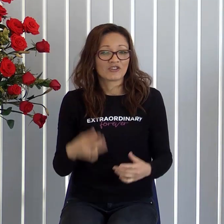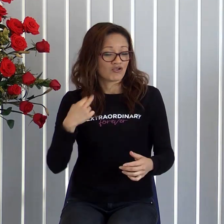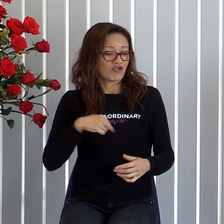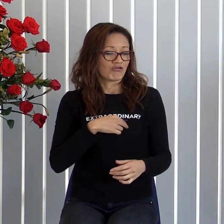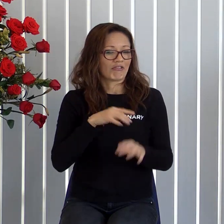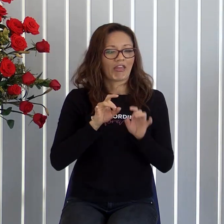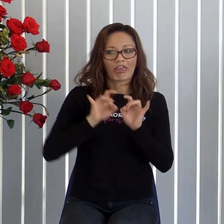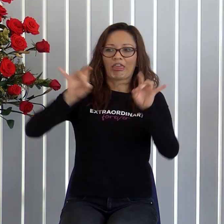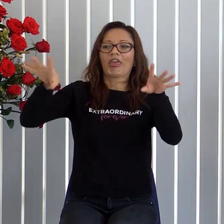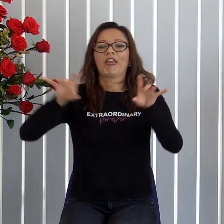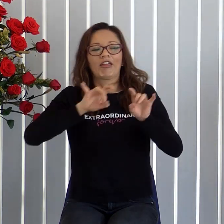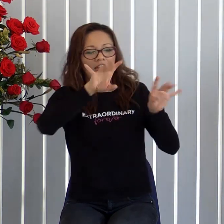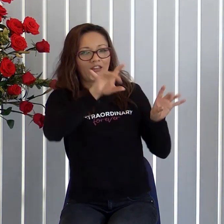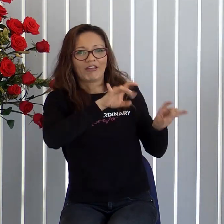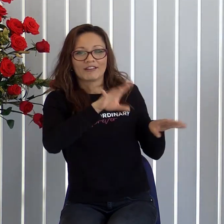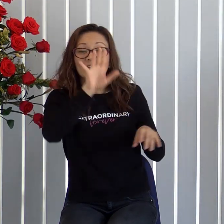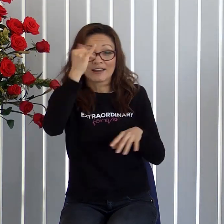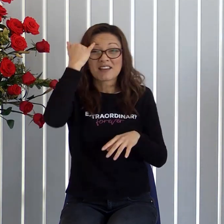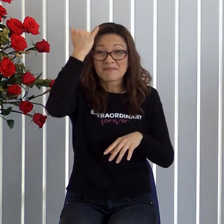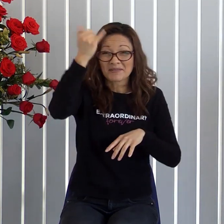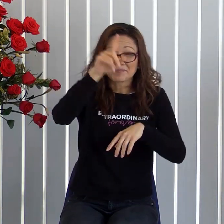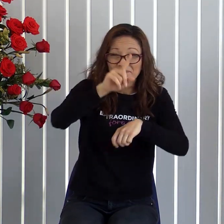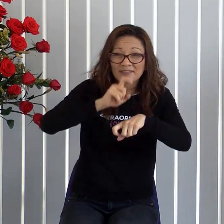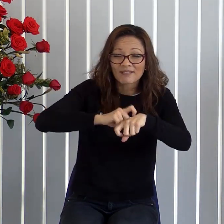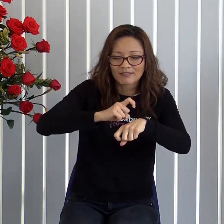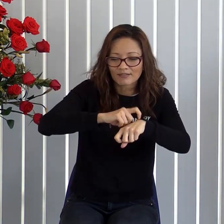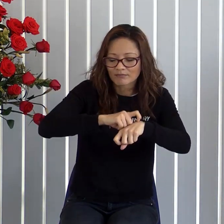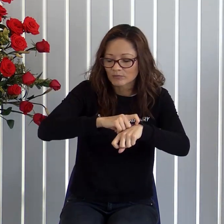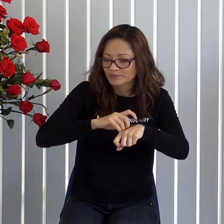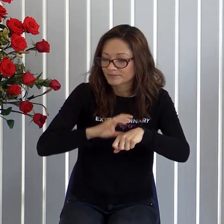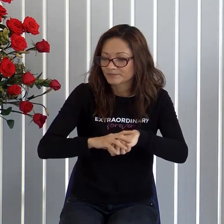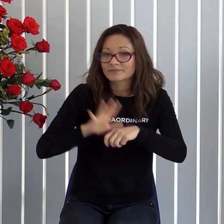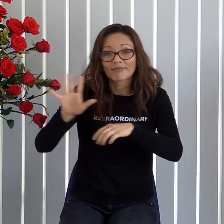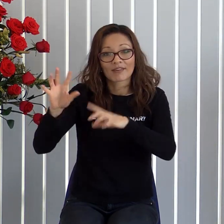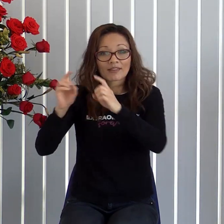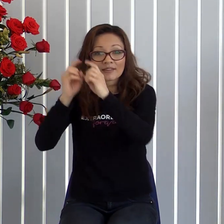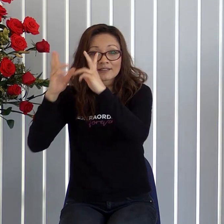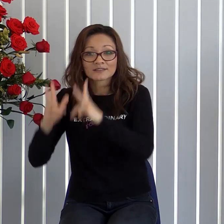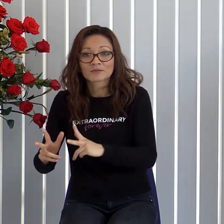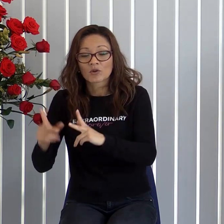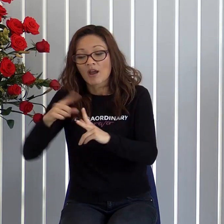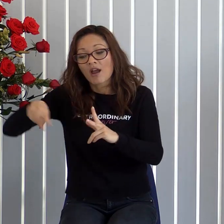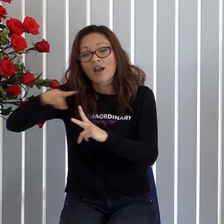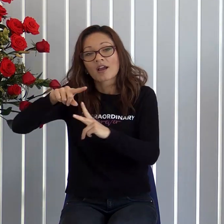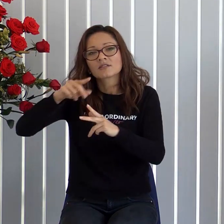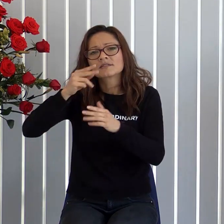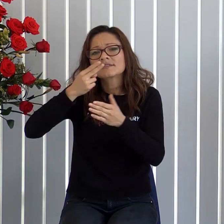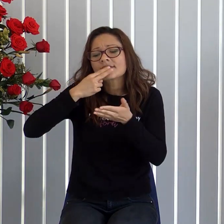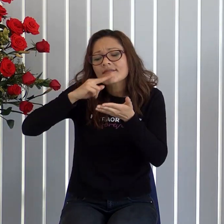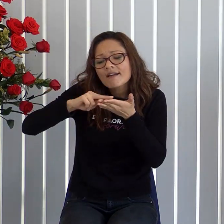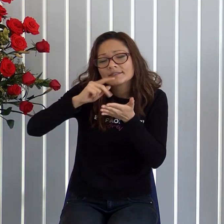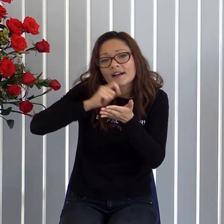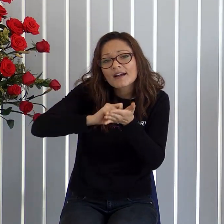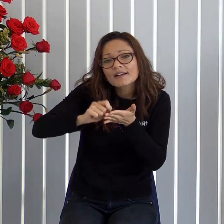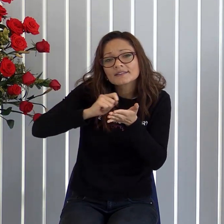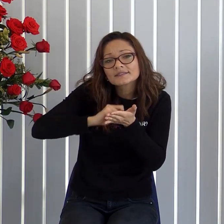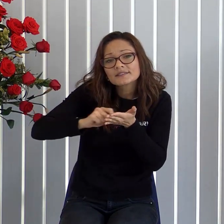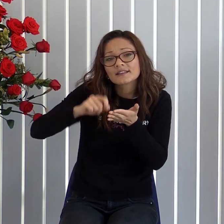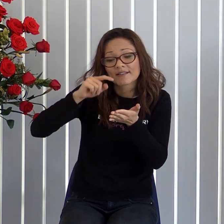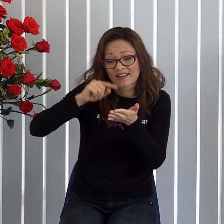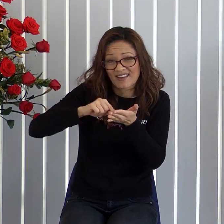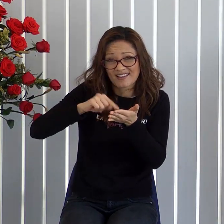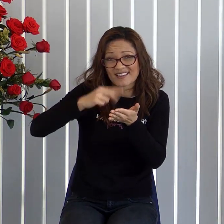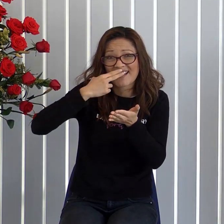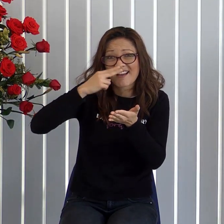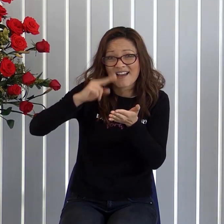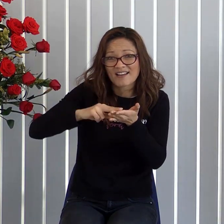expatriados, ¿no? Imagínense que en la época de los discípulos, ellos escribían una cartita, esa cartita